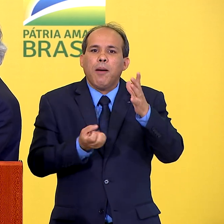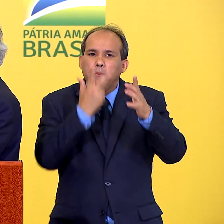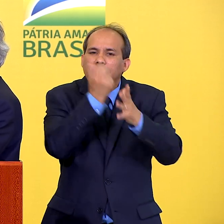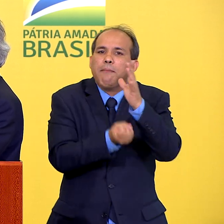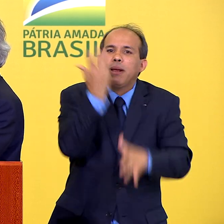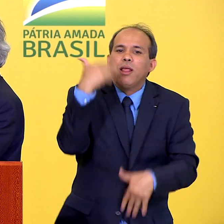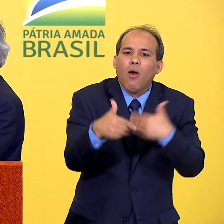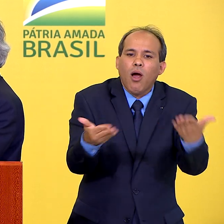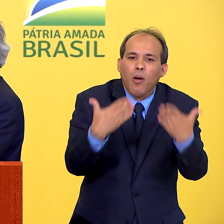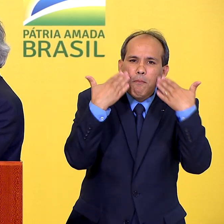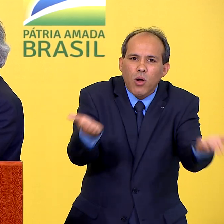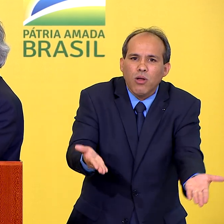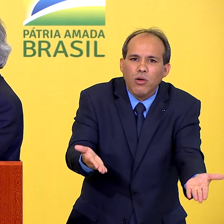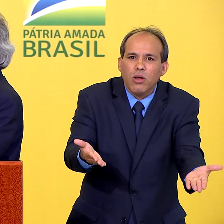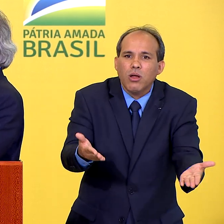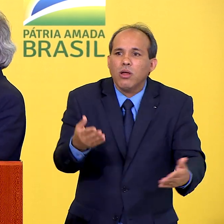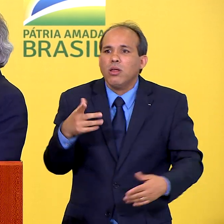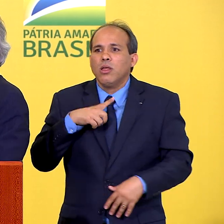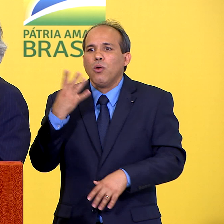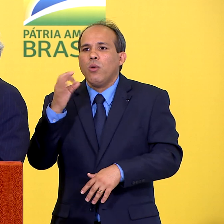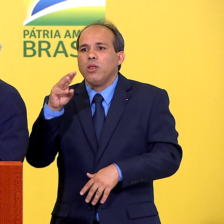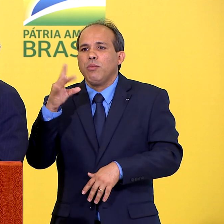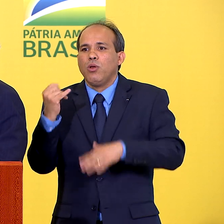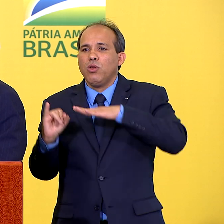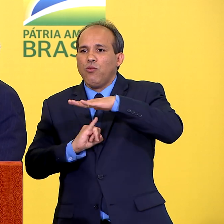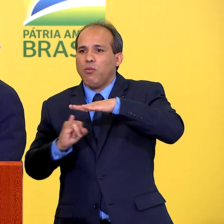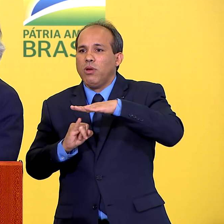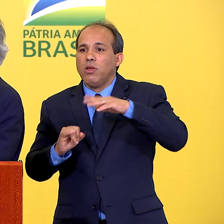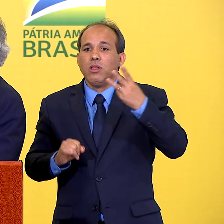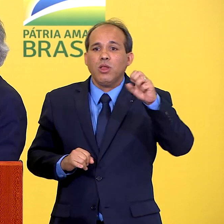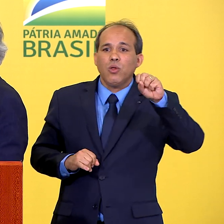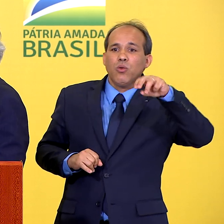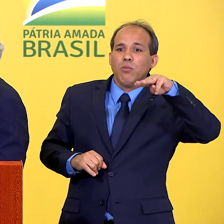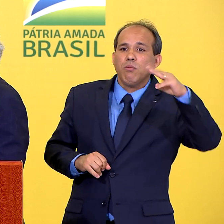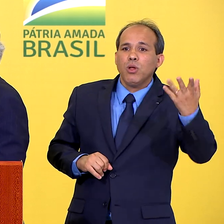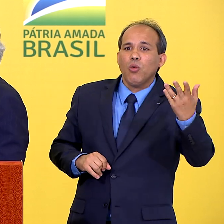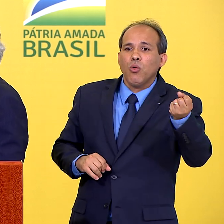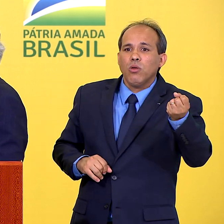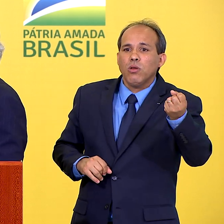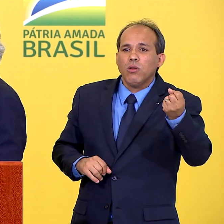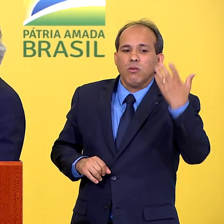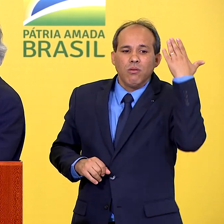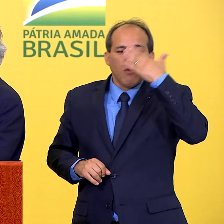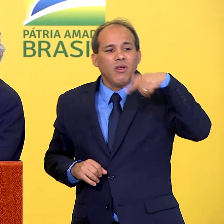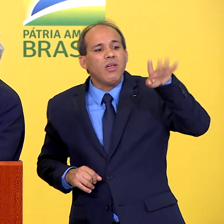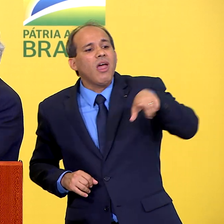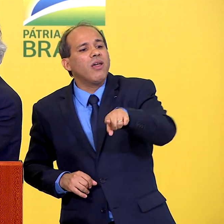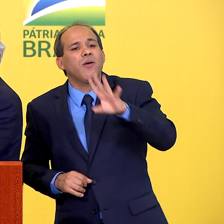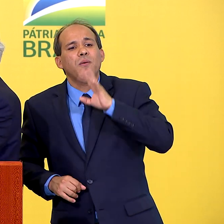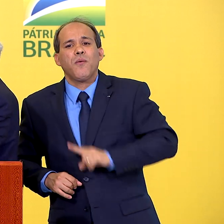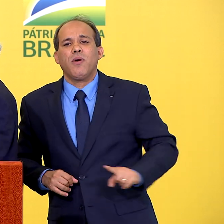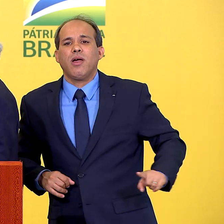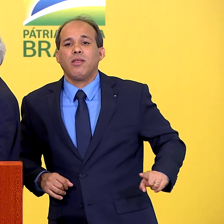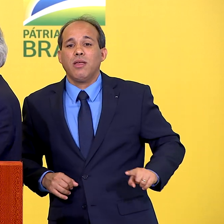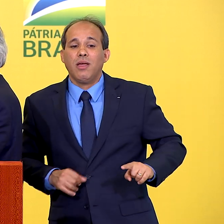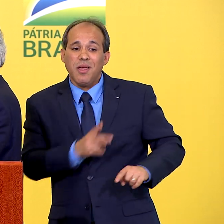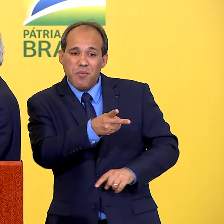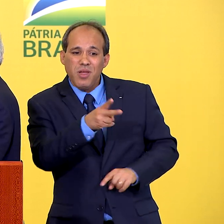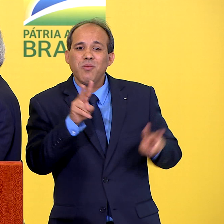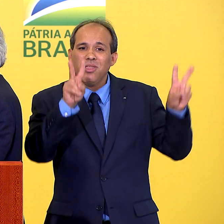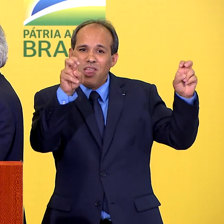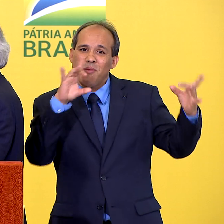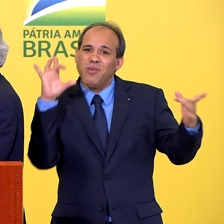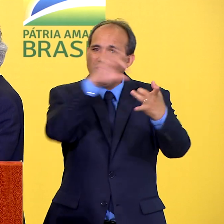formal, só que nós tínhamos 38 milhões de invisíveis. E é disso que se trata. Toda